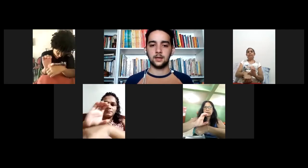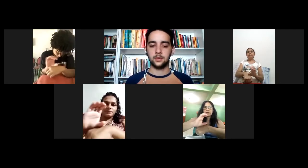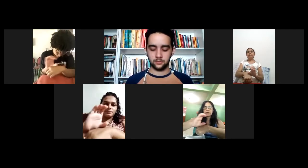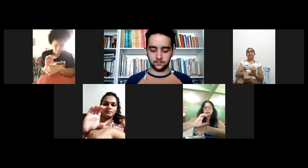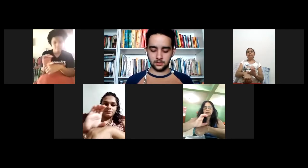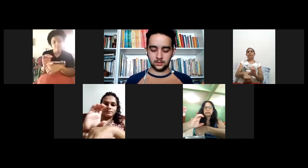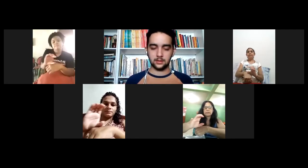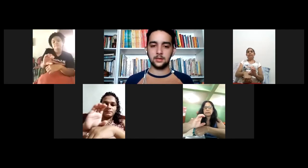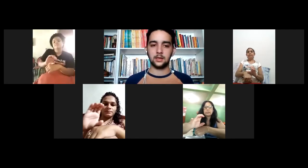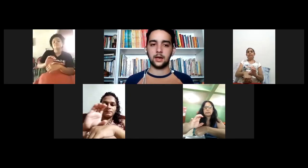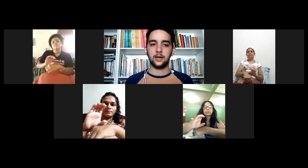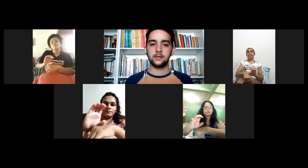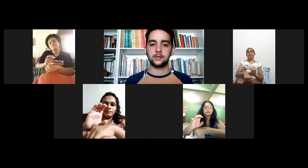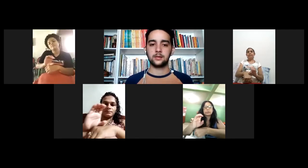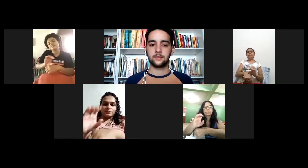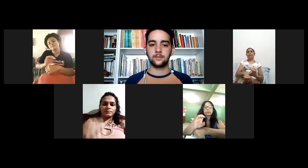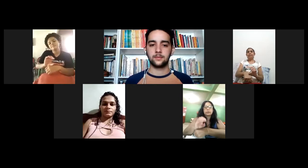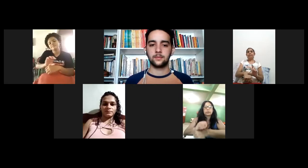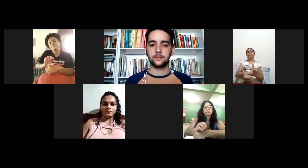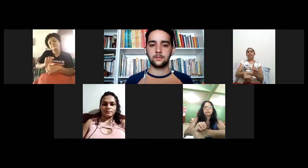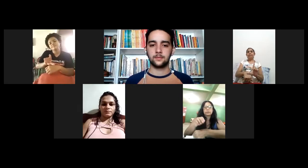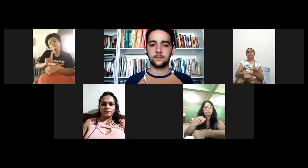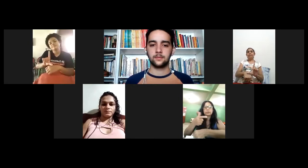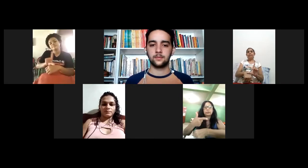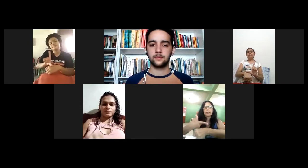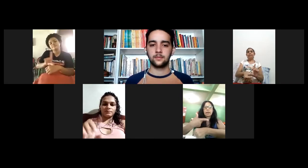C na mão, lilás,